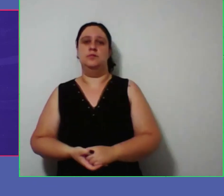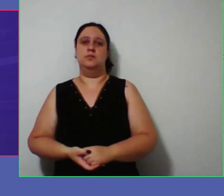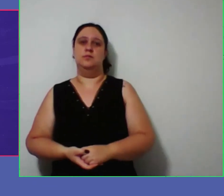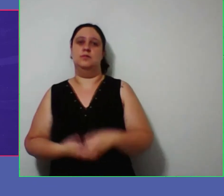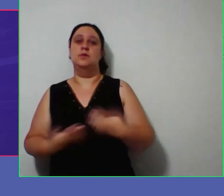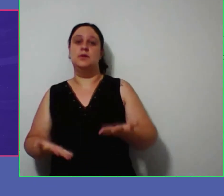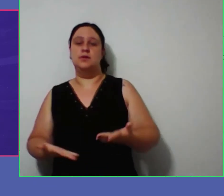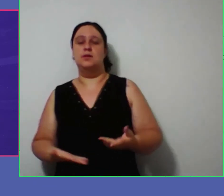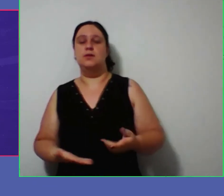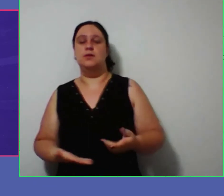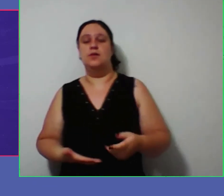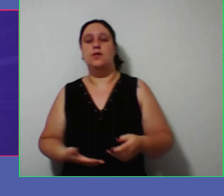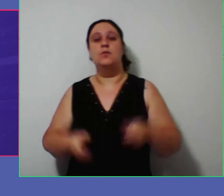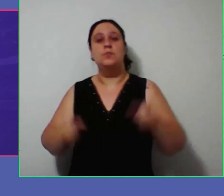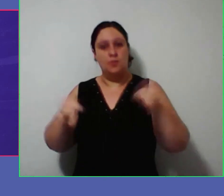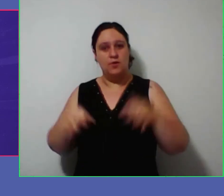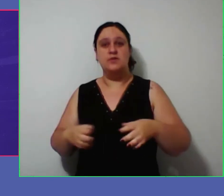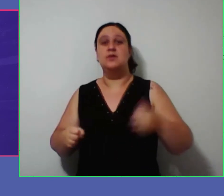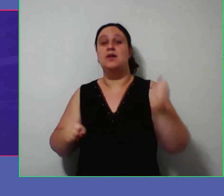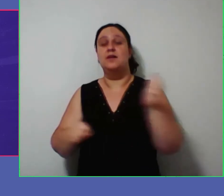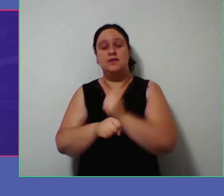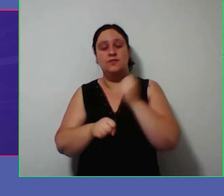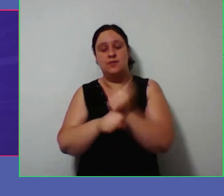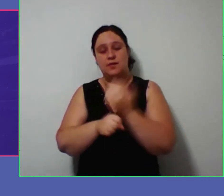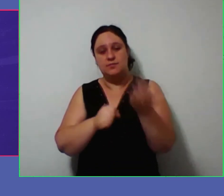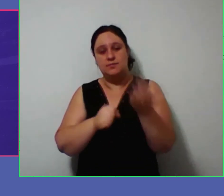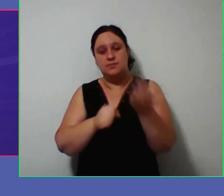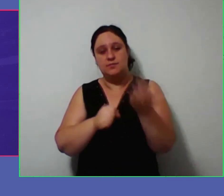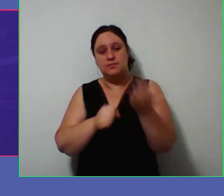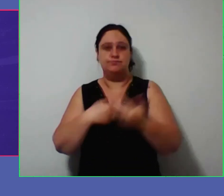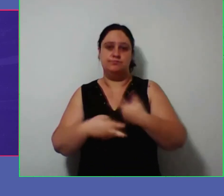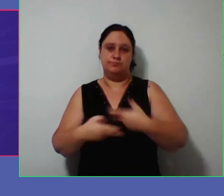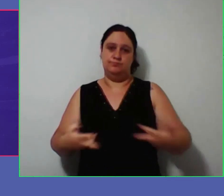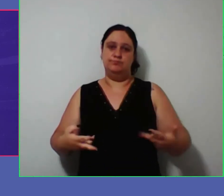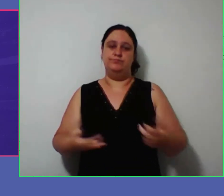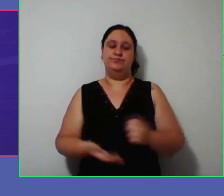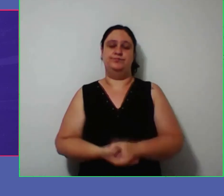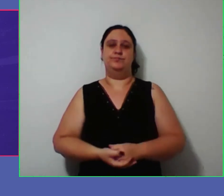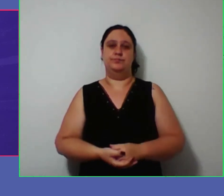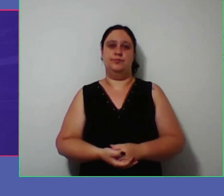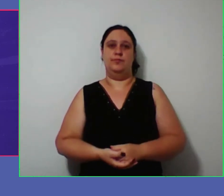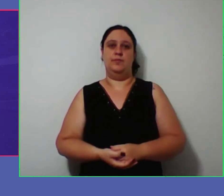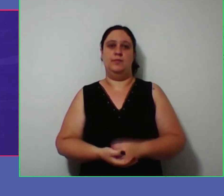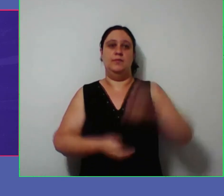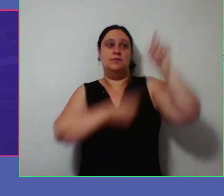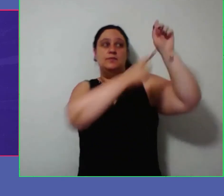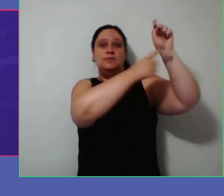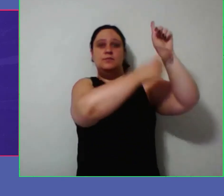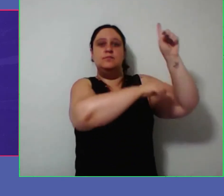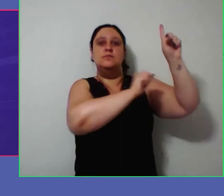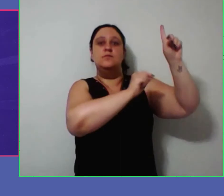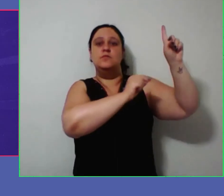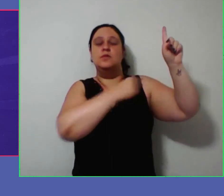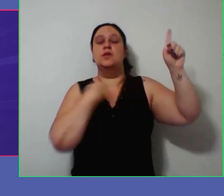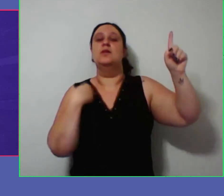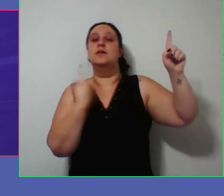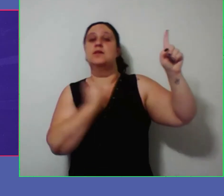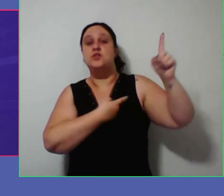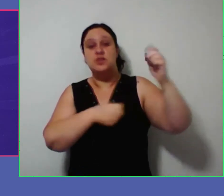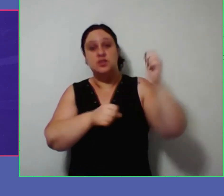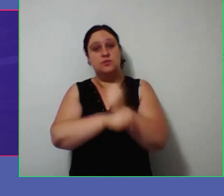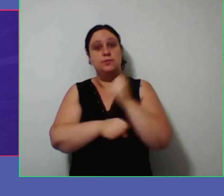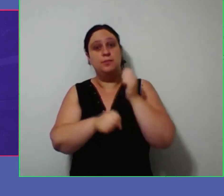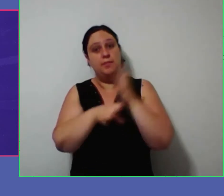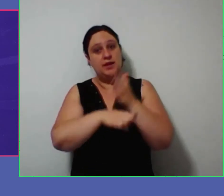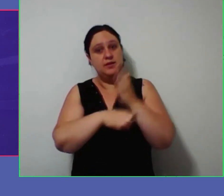o fundamento, tá? Então, no fim, irmãos, Deus deseja que sejamos edificados para a habitação de